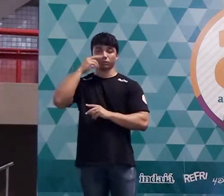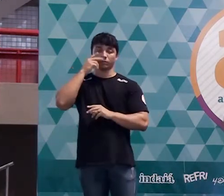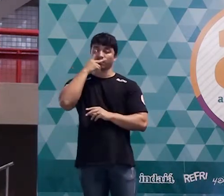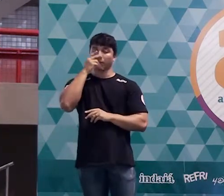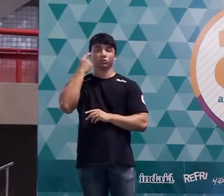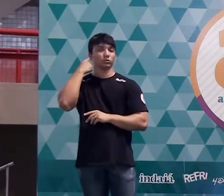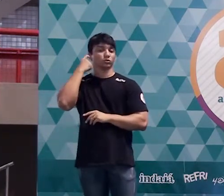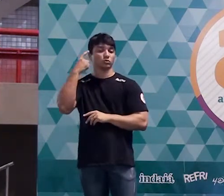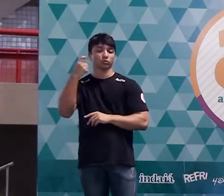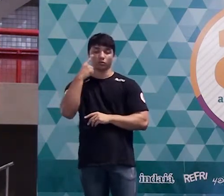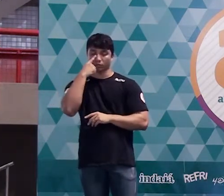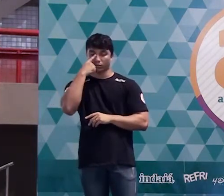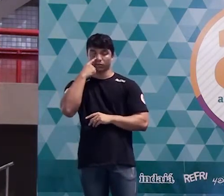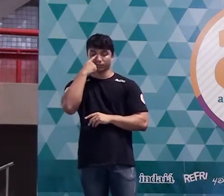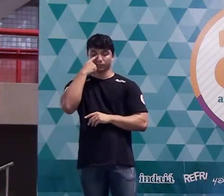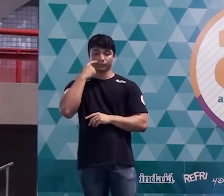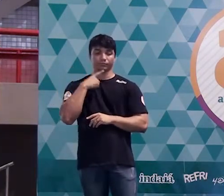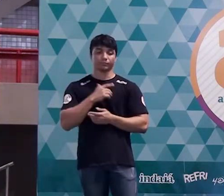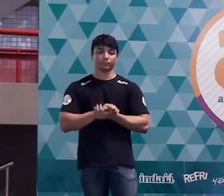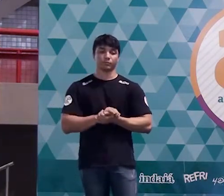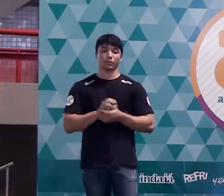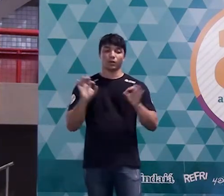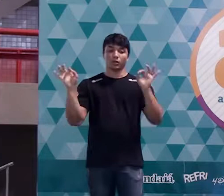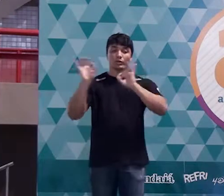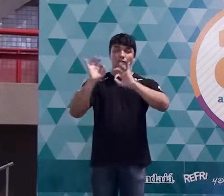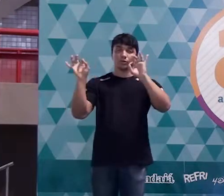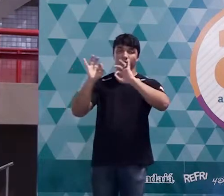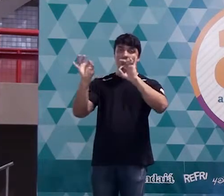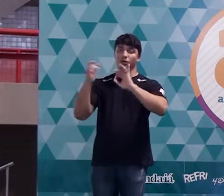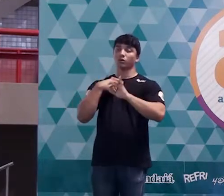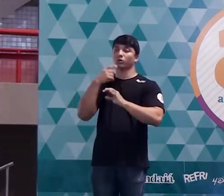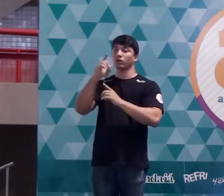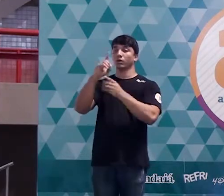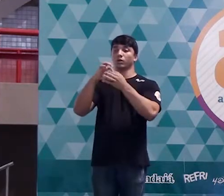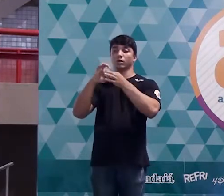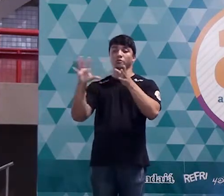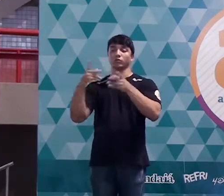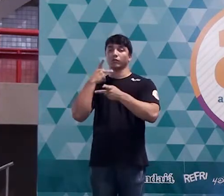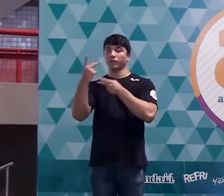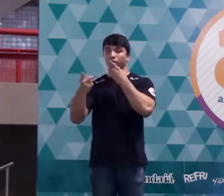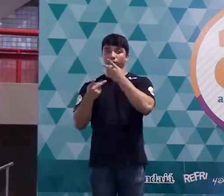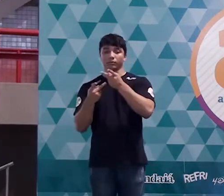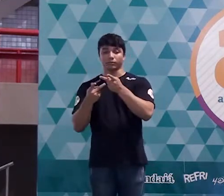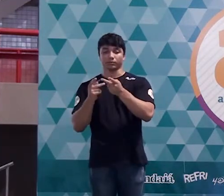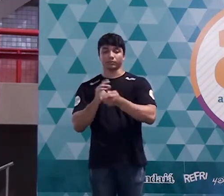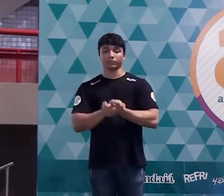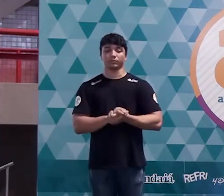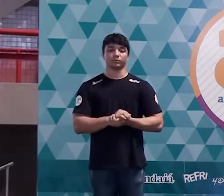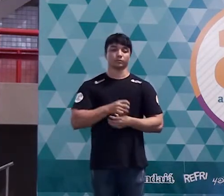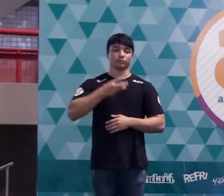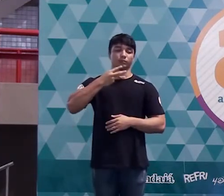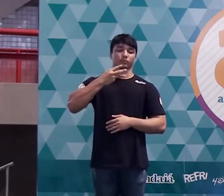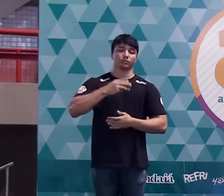que ficaria aí a frase? Ninguém o deixou falar. A terceira.